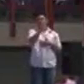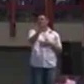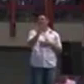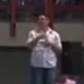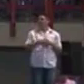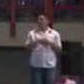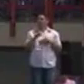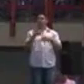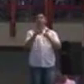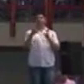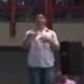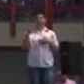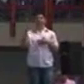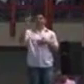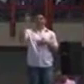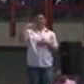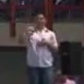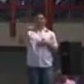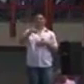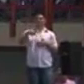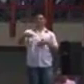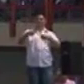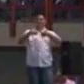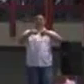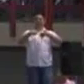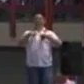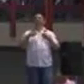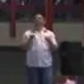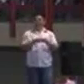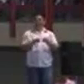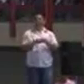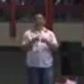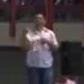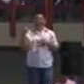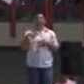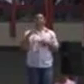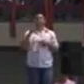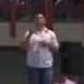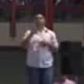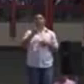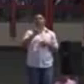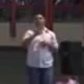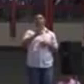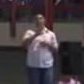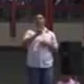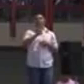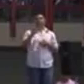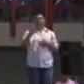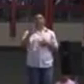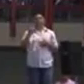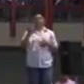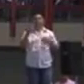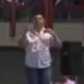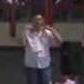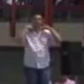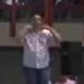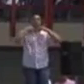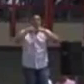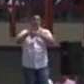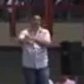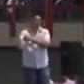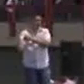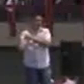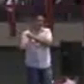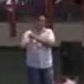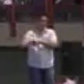meu professor e também foi professor do Fábio Frota, que vai dar a última aula aqui para vocês. Então vamos lá para a gente começar. Galera, é o